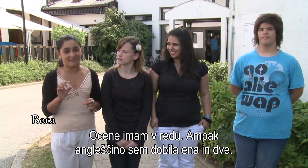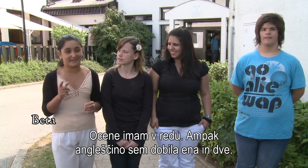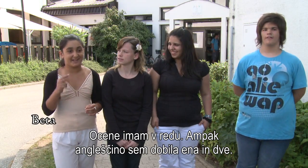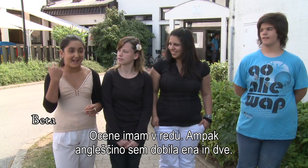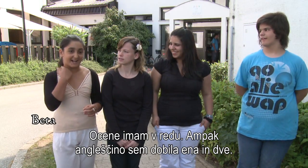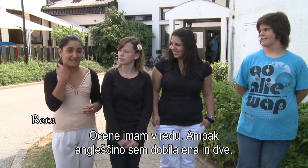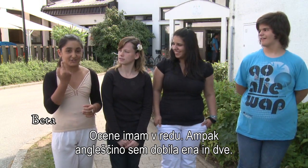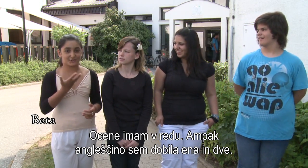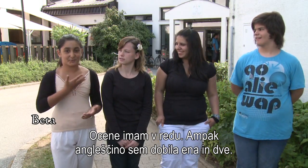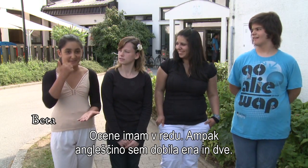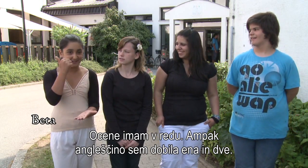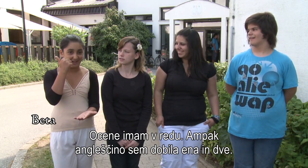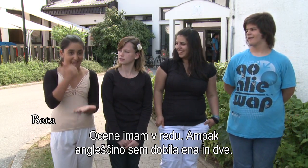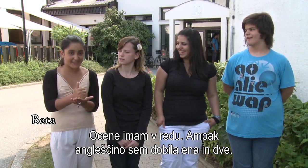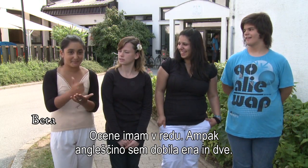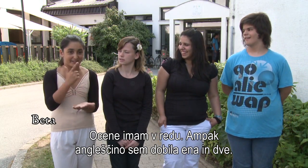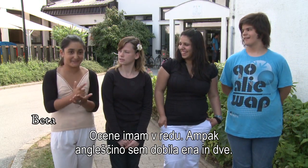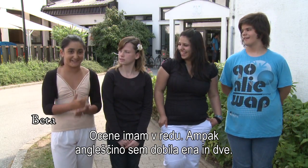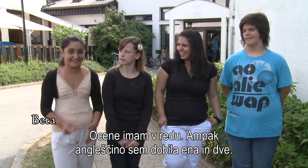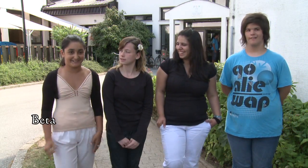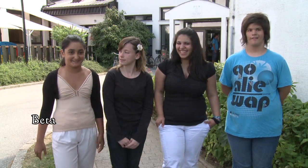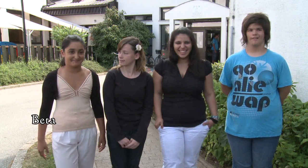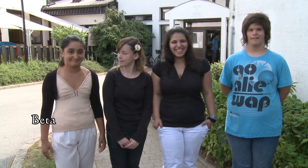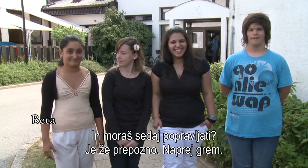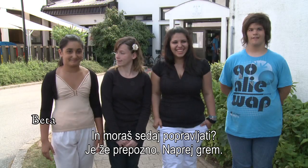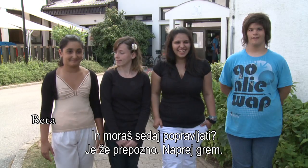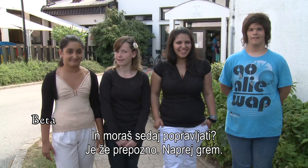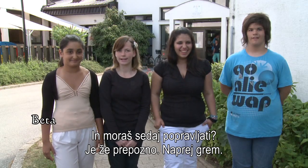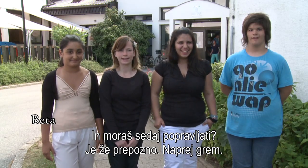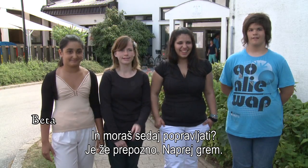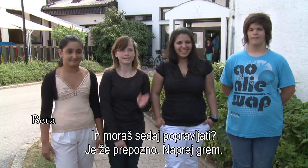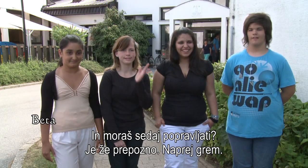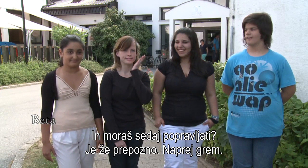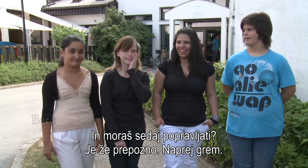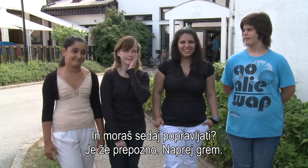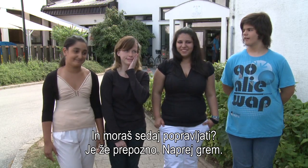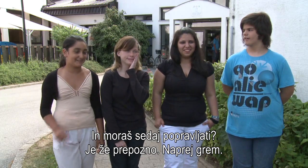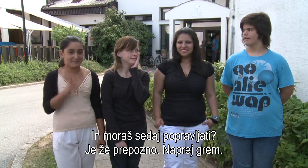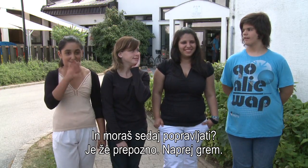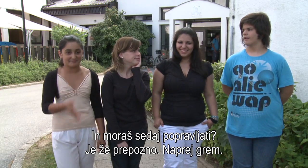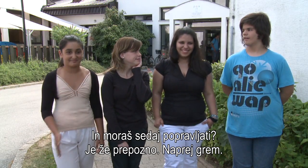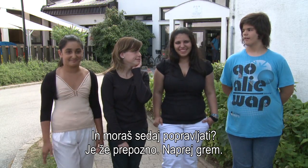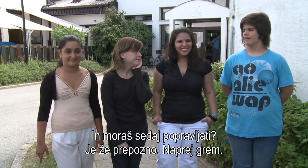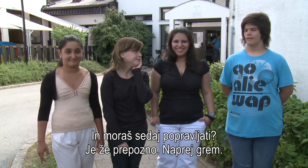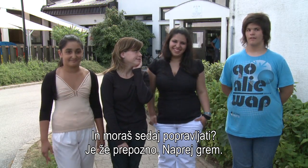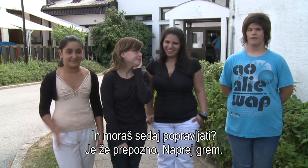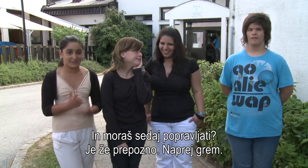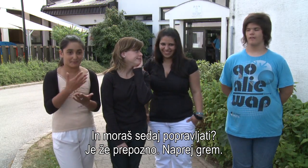Ampak angleščino to bi 1 pa 2. Pa moraš sedaj popravljati? Ne vem. Že